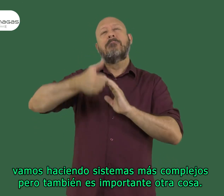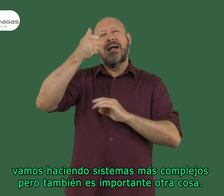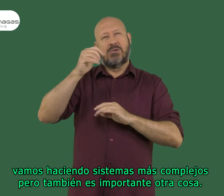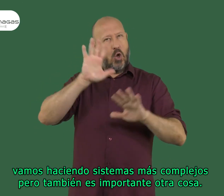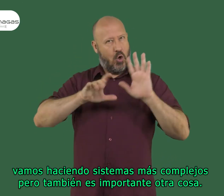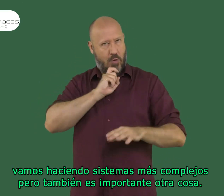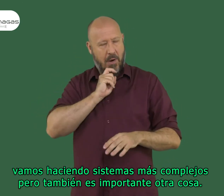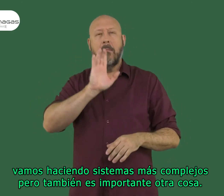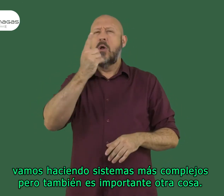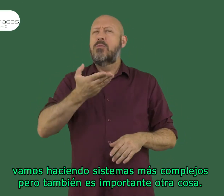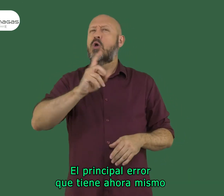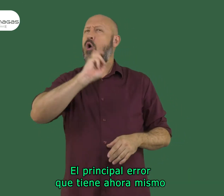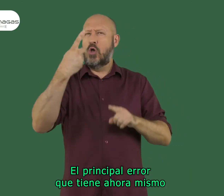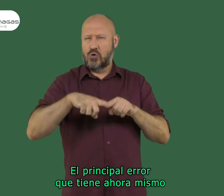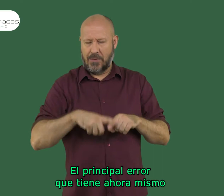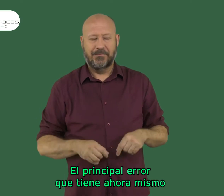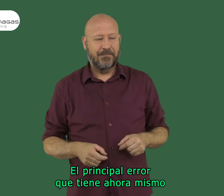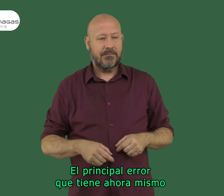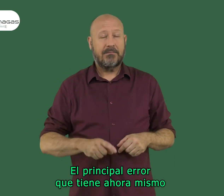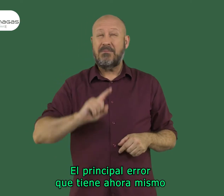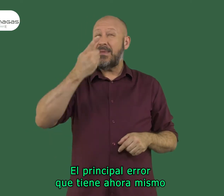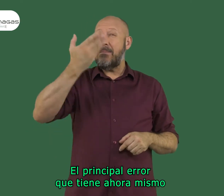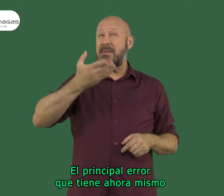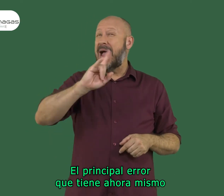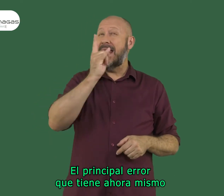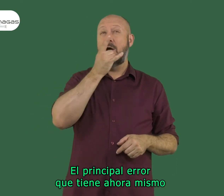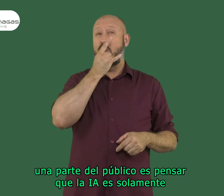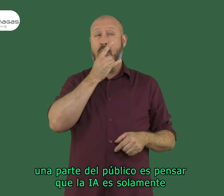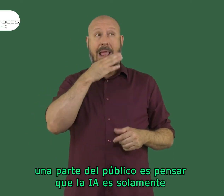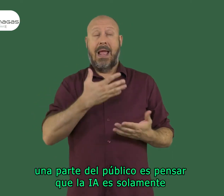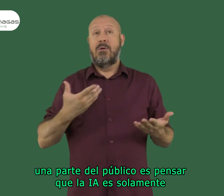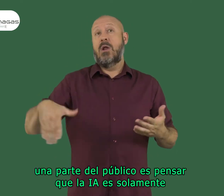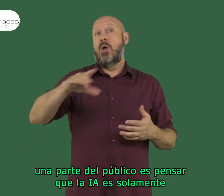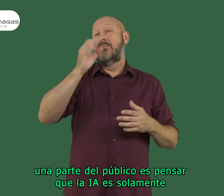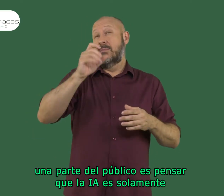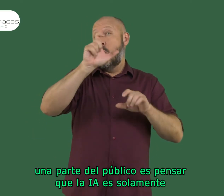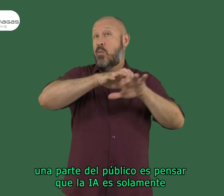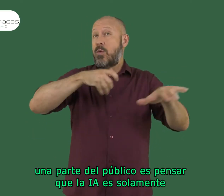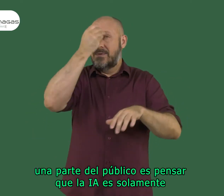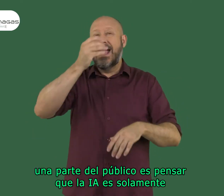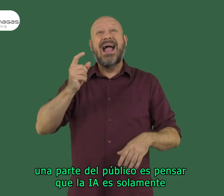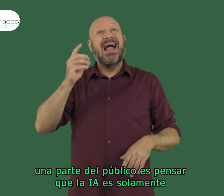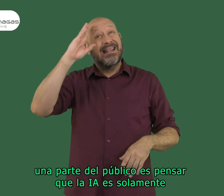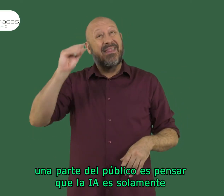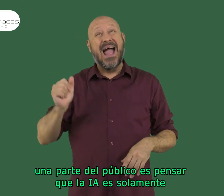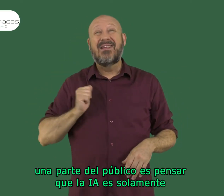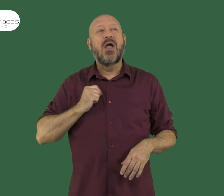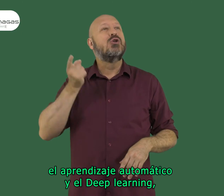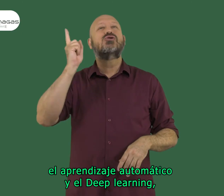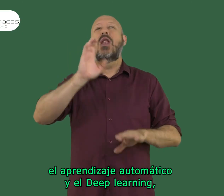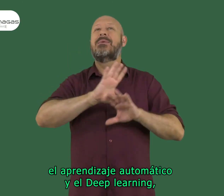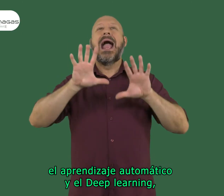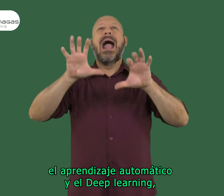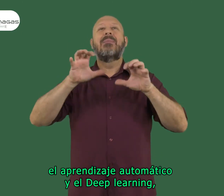complejos. Pero también es importante otra cosa. El principal error que tiene ahora mismo una parte del público es pensar que la inteligencia artificial es solamente